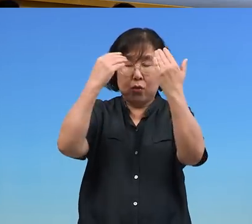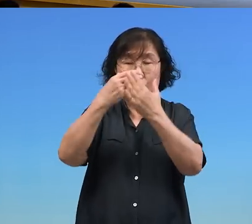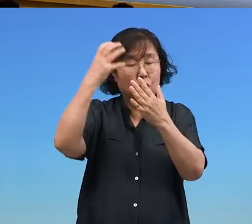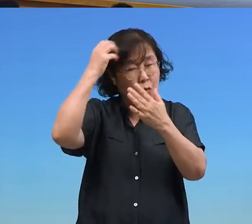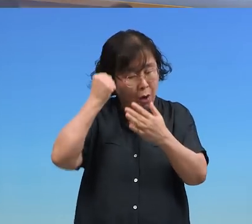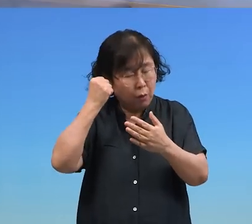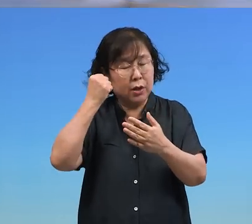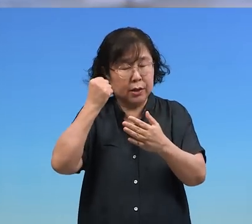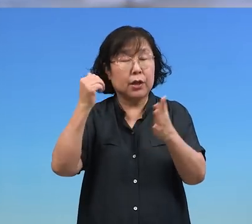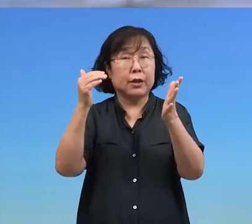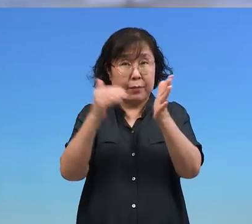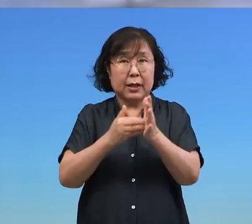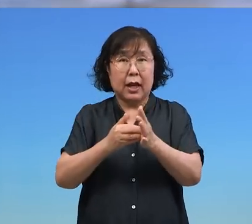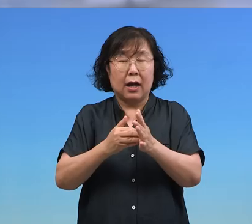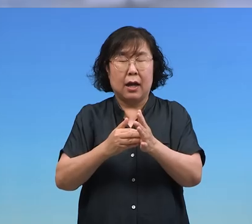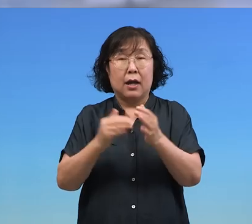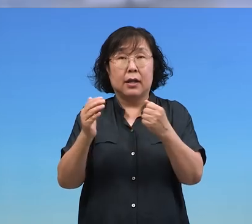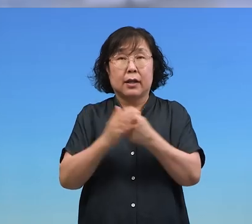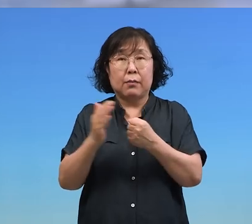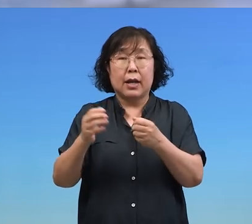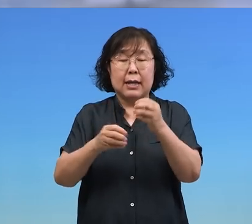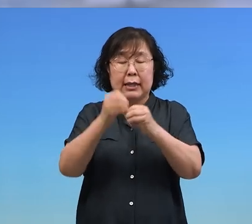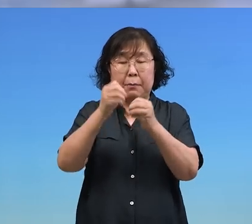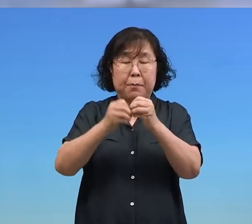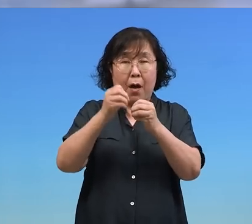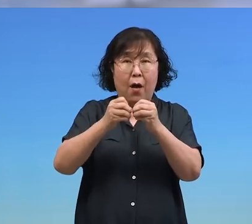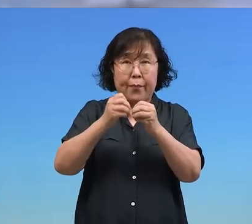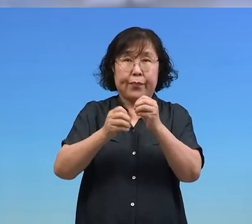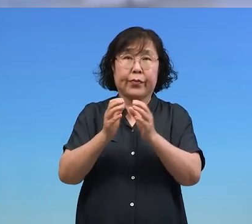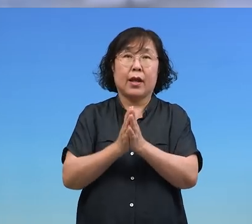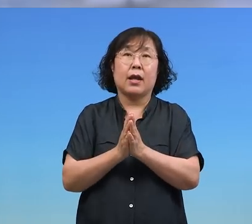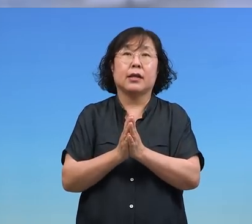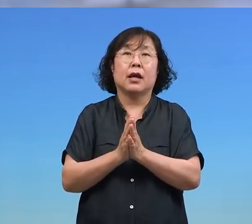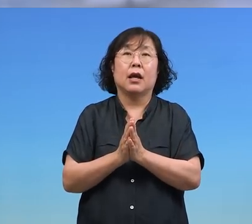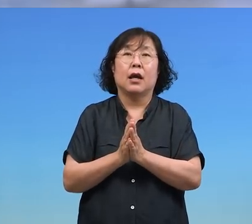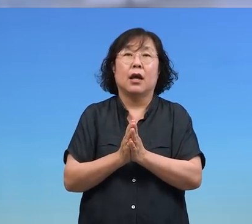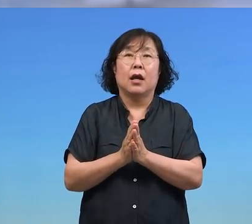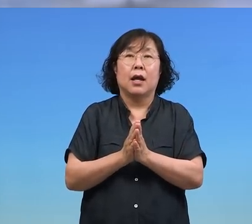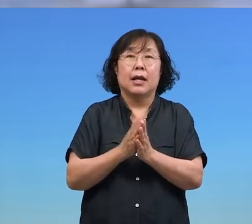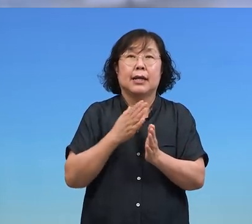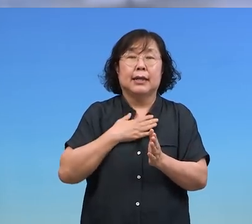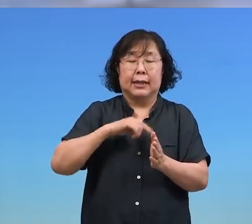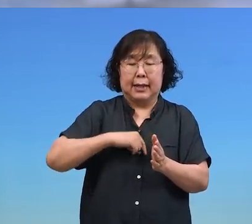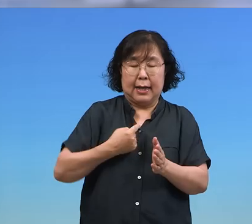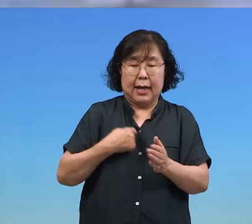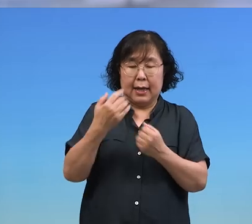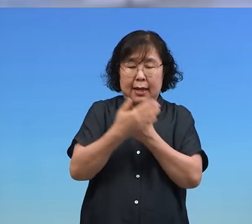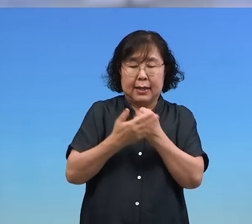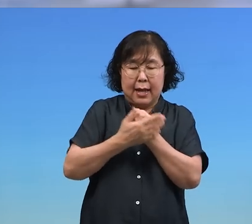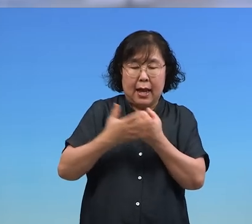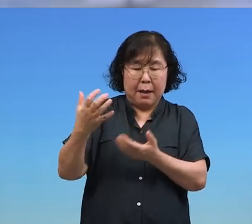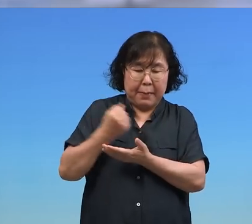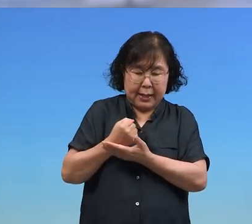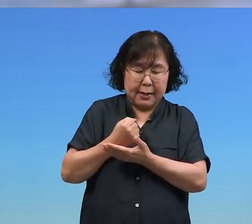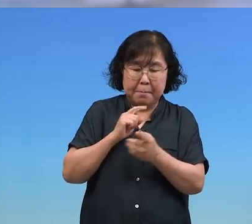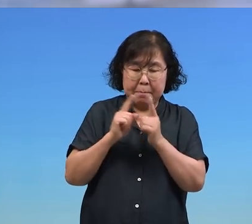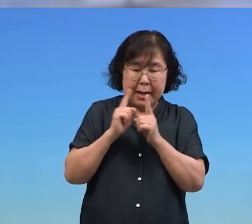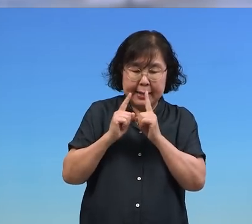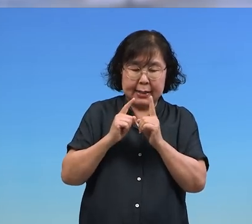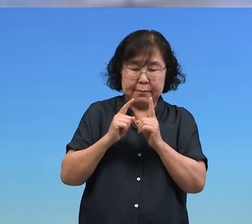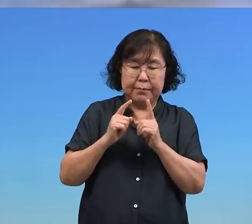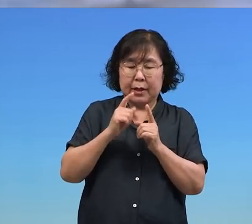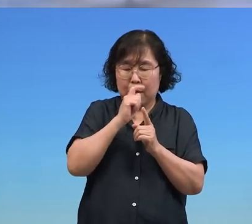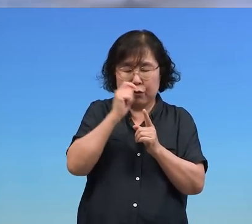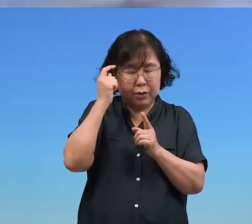그래서 여러분들에게 이제 10편 홈페이지 들어오셔가지고 그 중에서 본인에게 은혜가 되는 걸 가지고 이제